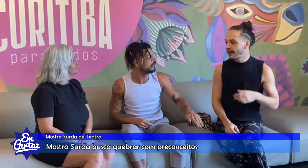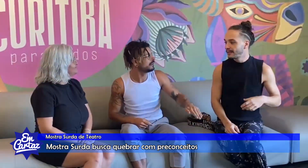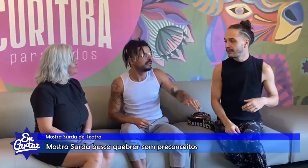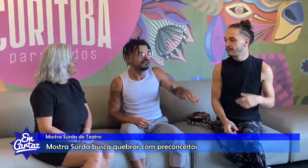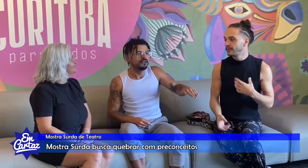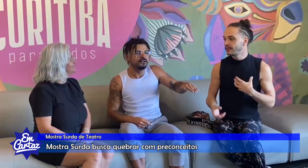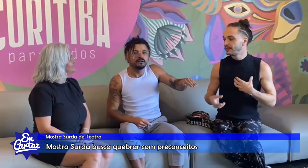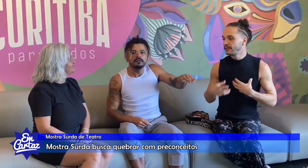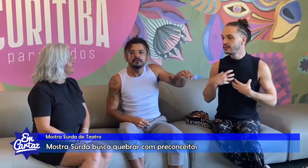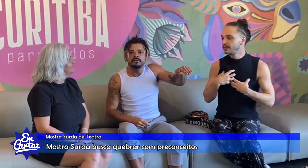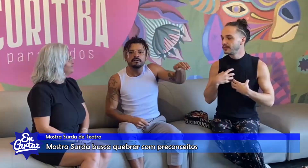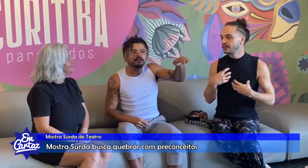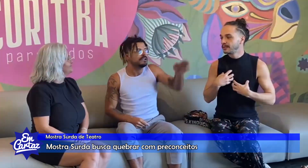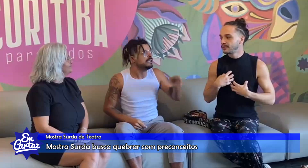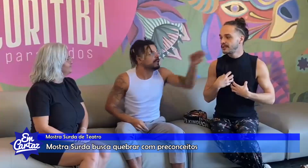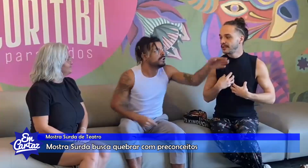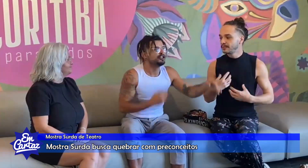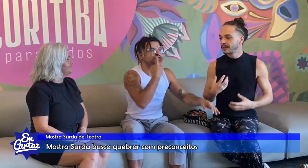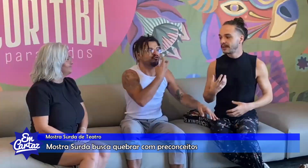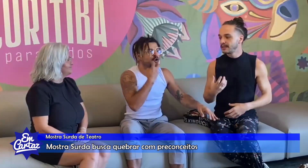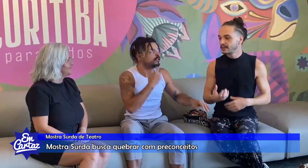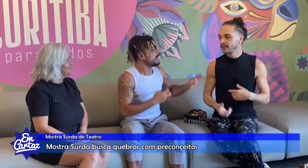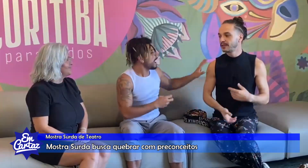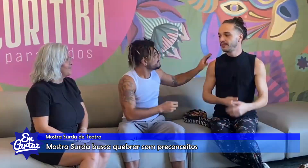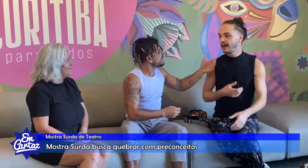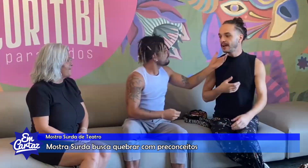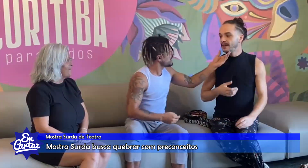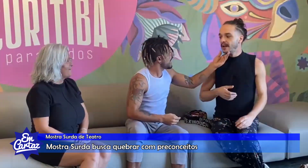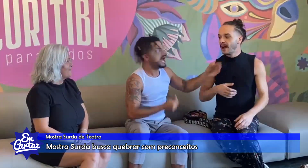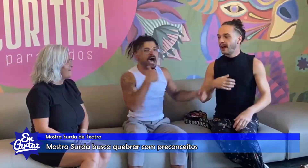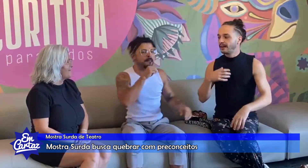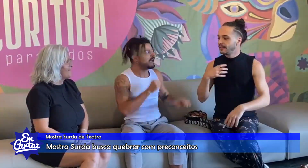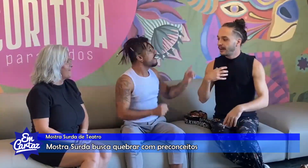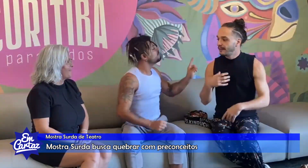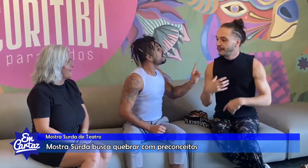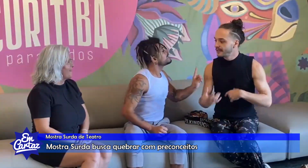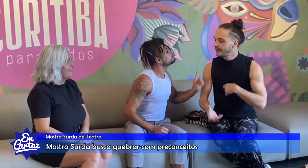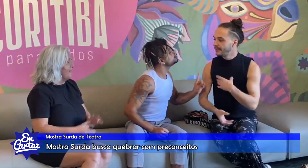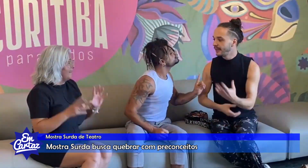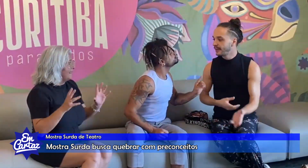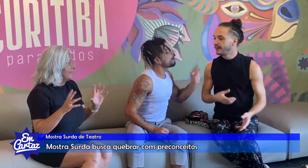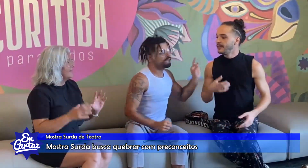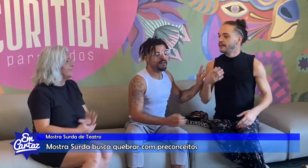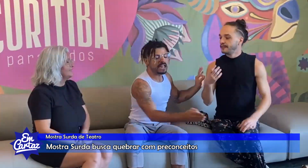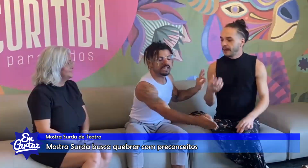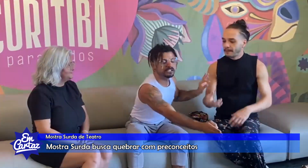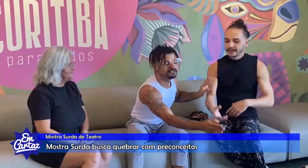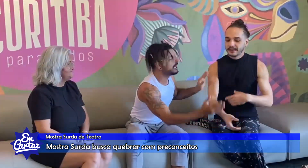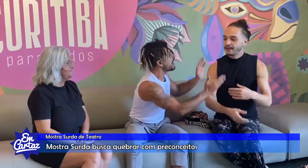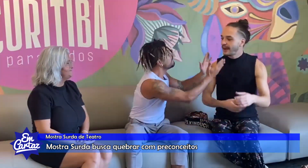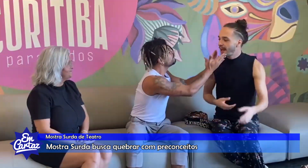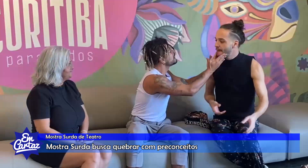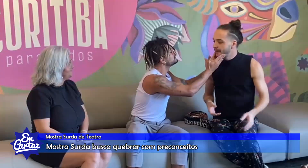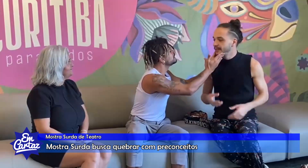impacta no ser de uma criança surda que vai a infância inteira aprender a falar, aprender